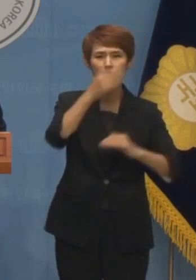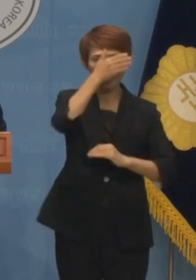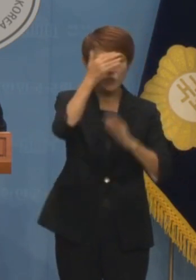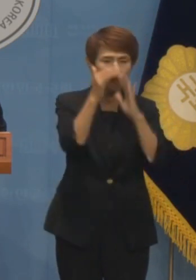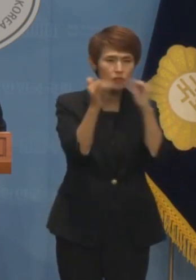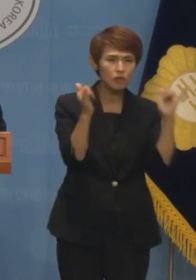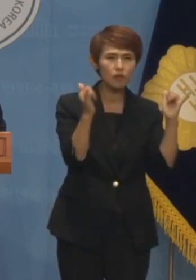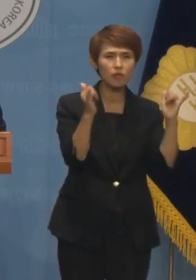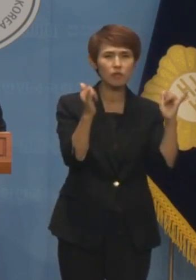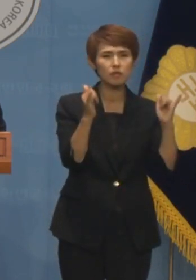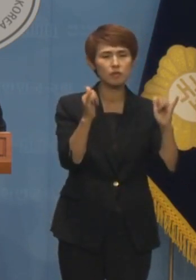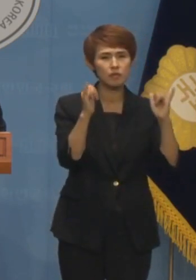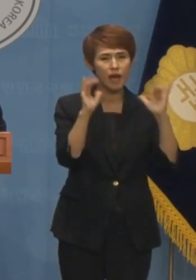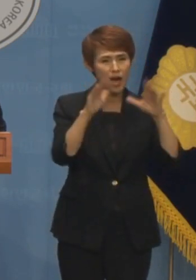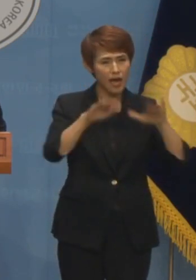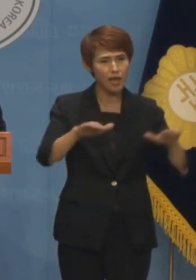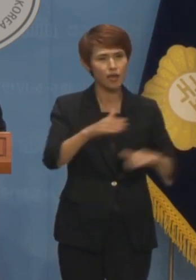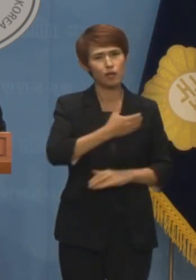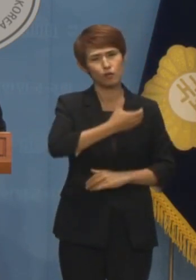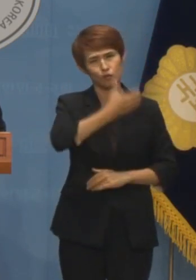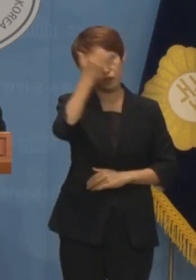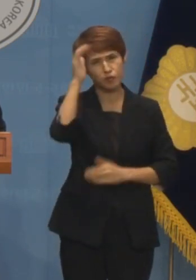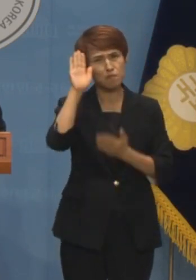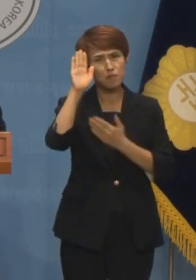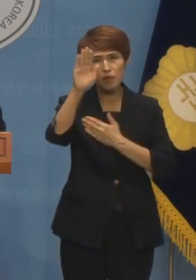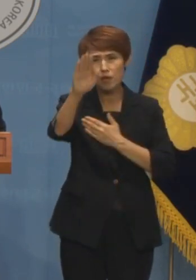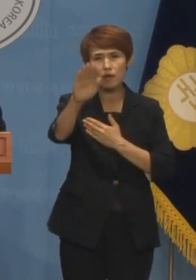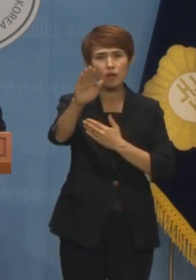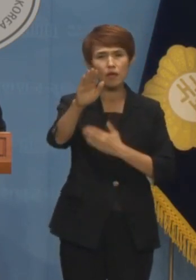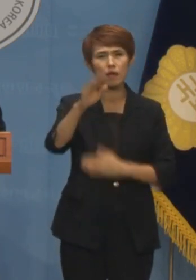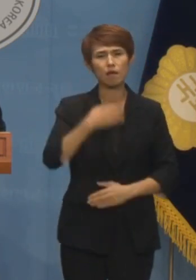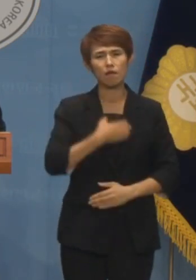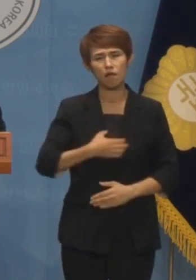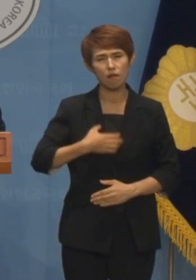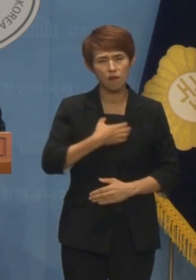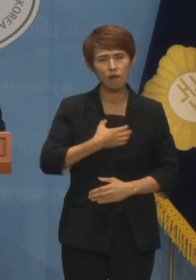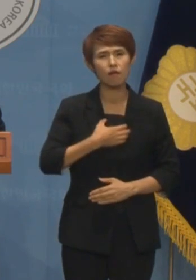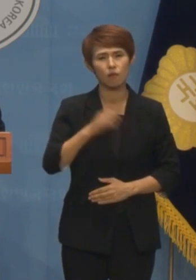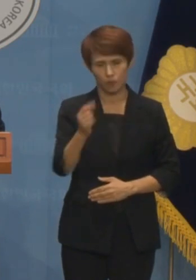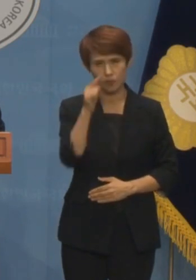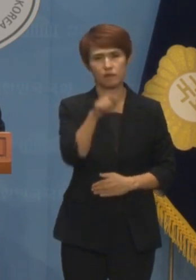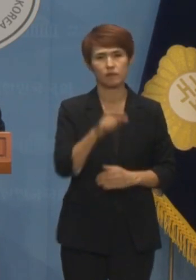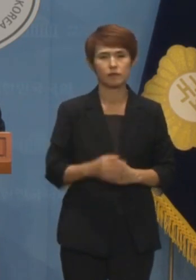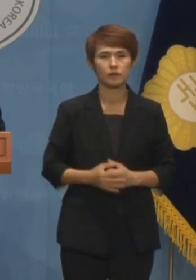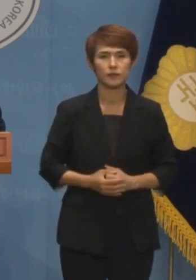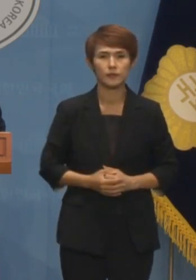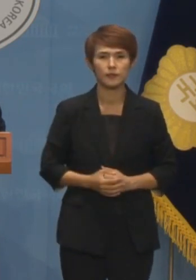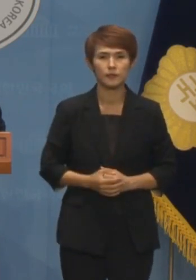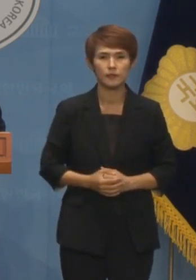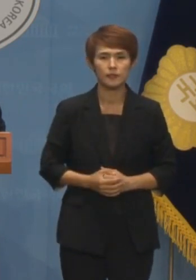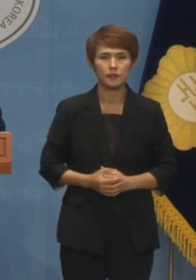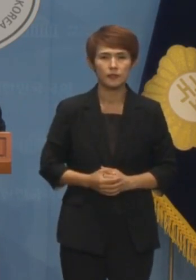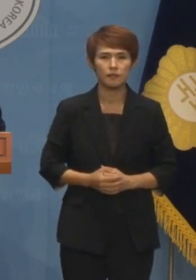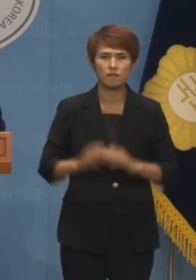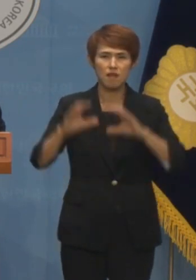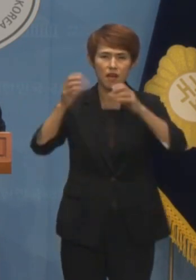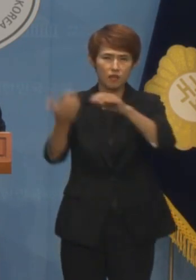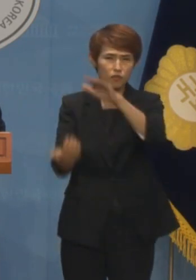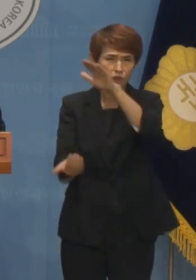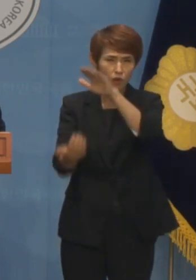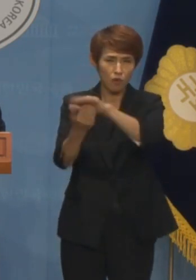청년들과 아이들의 꿈과 미래를 앗아가는 근본 원인입니다. 세계 최고